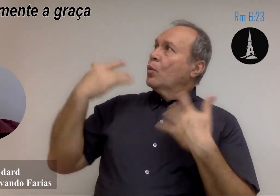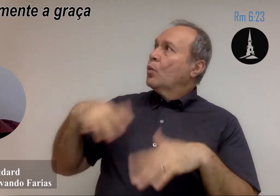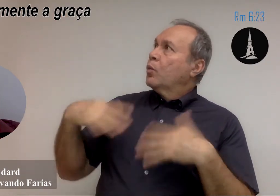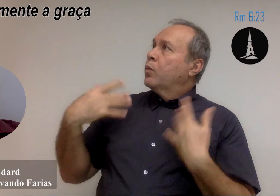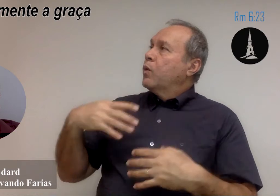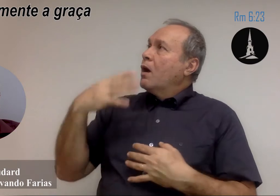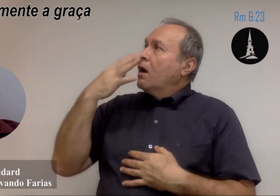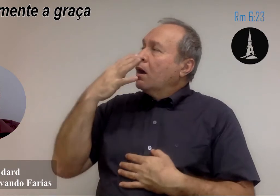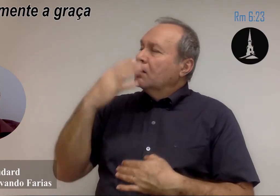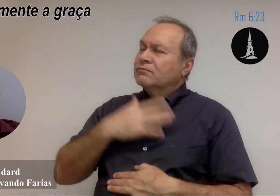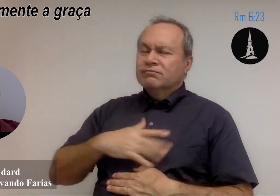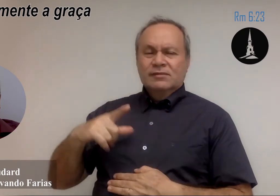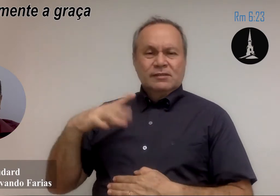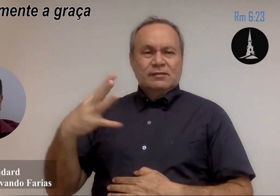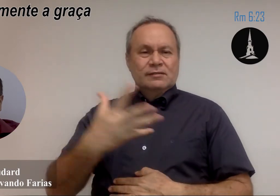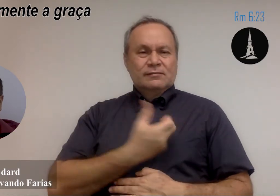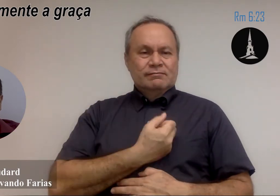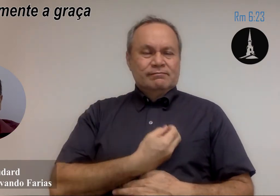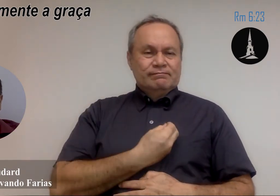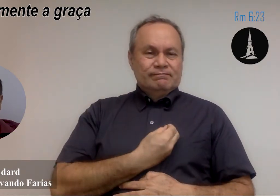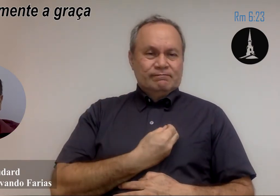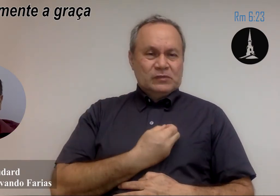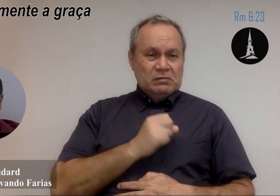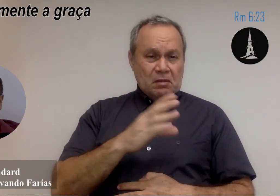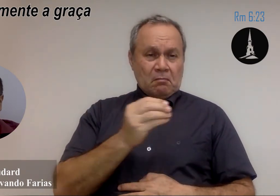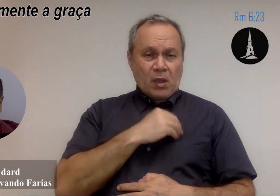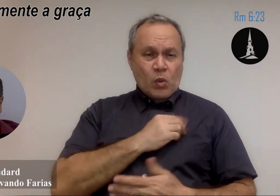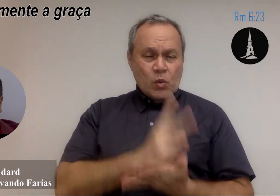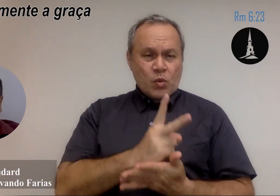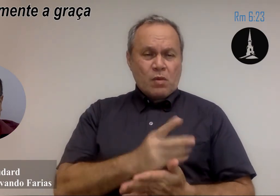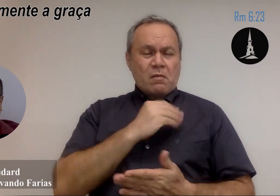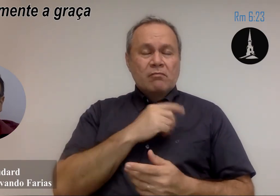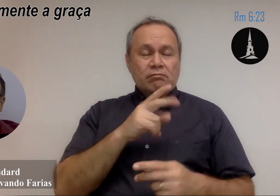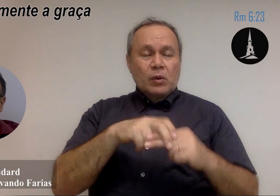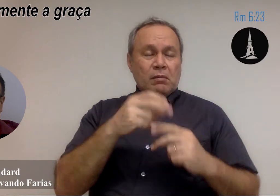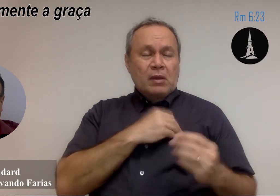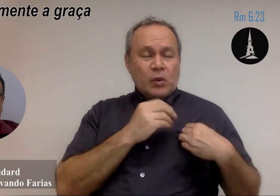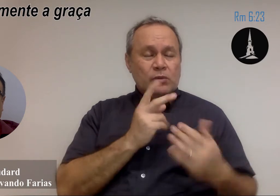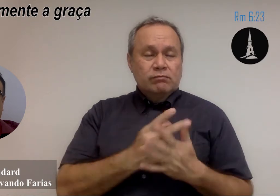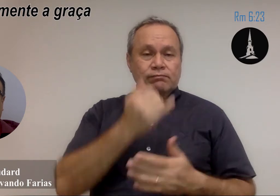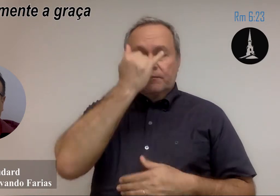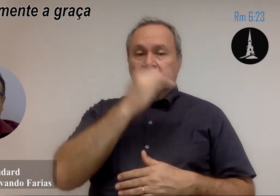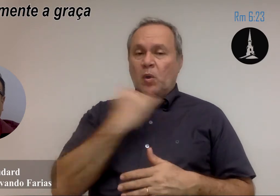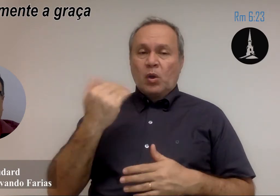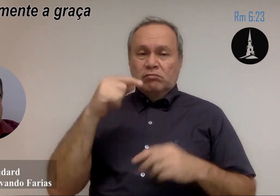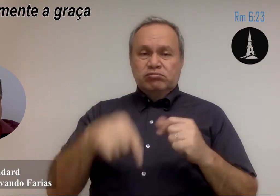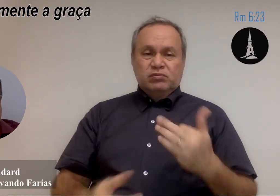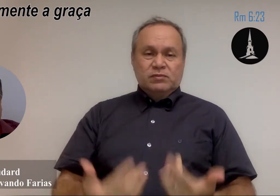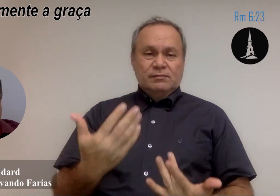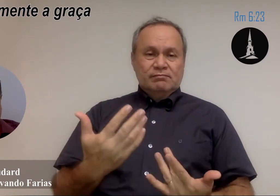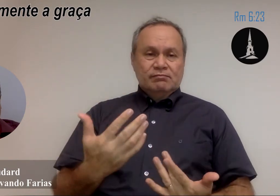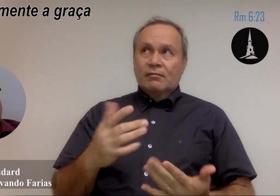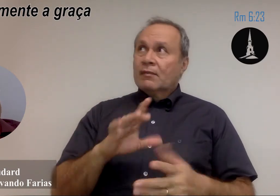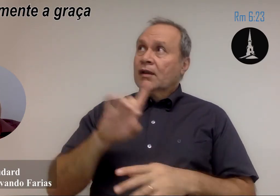de Deus somos salvos. O salário do pecado, a consequência do pecado é a morte. Mas o